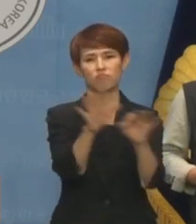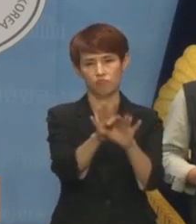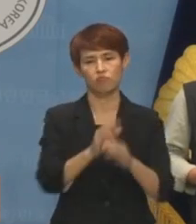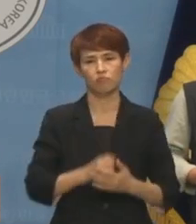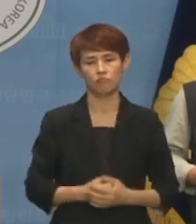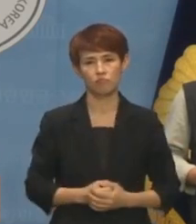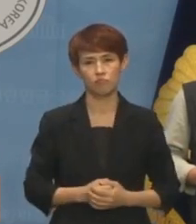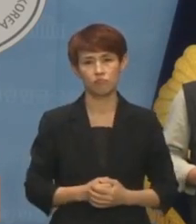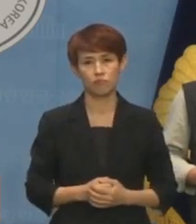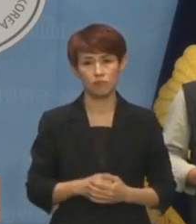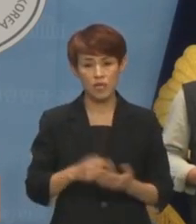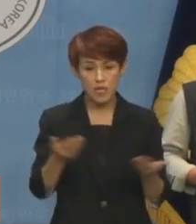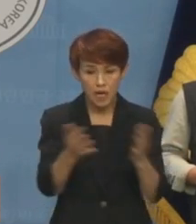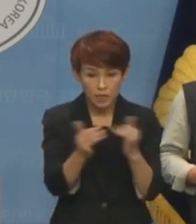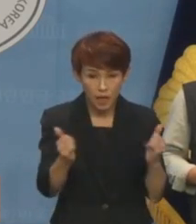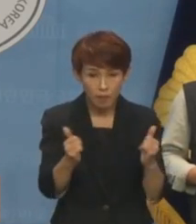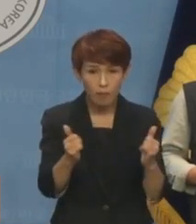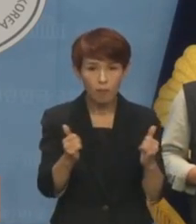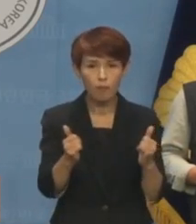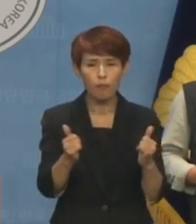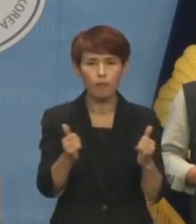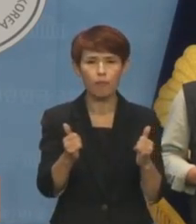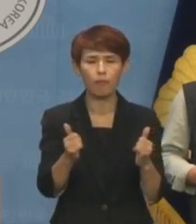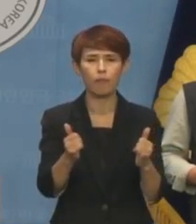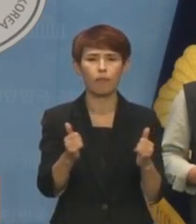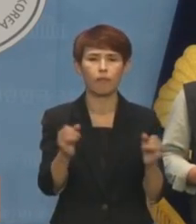그 안에 일하는 노동자가 사라집니다.